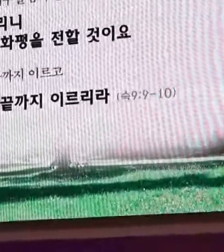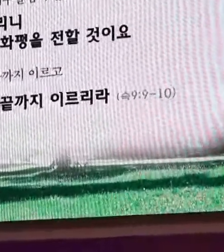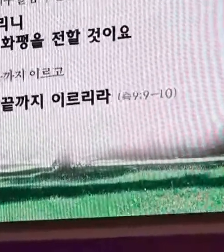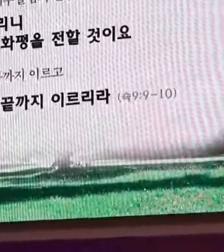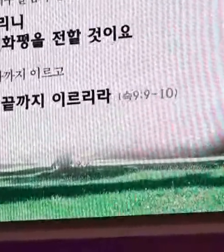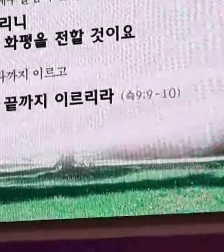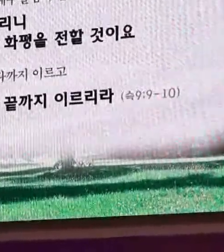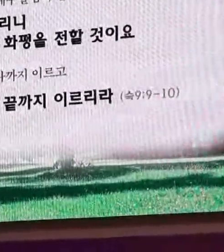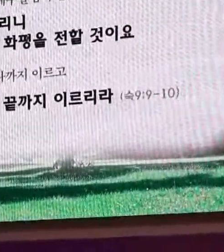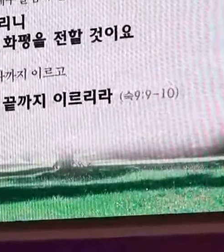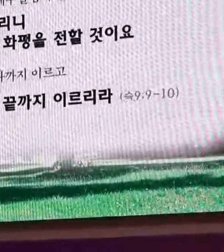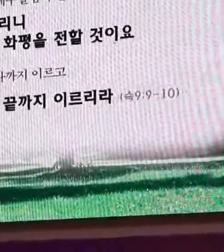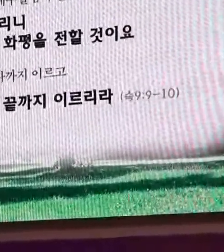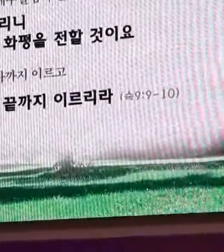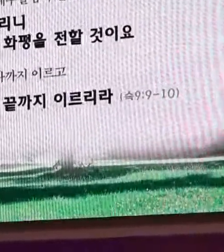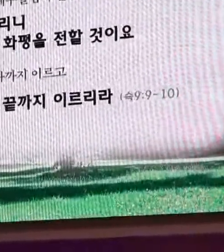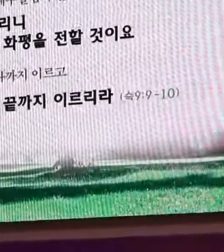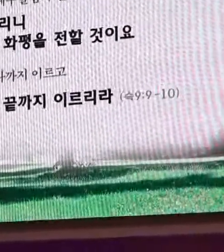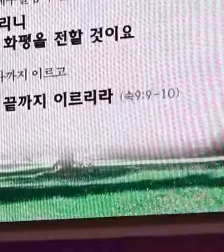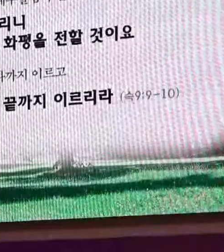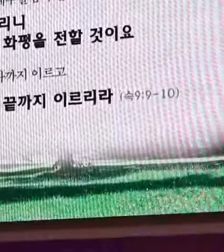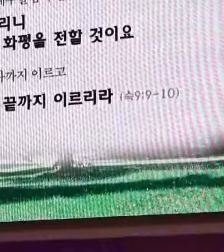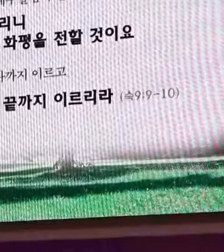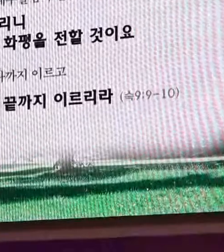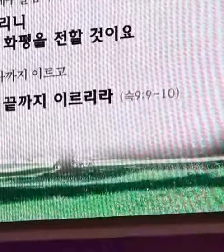그의 통치는 바다에서 바다까지 이르고